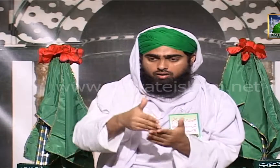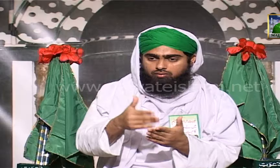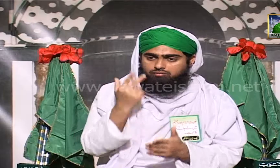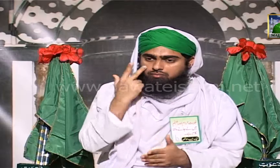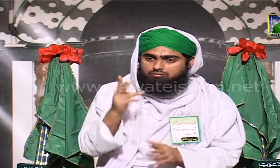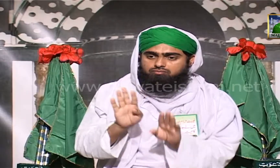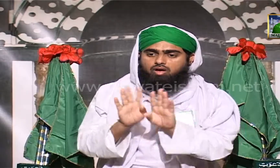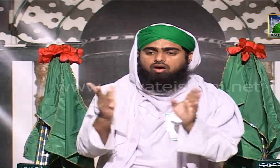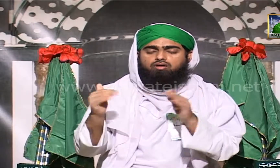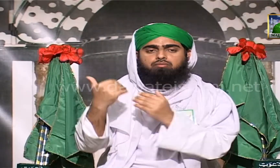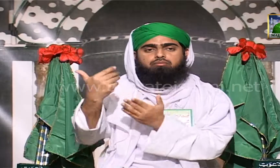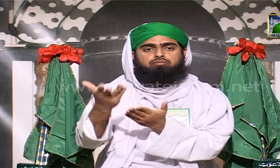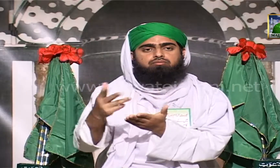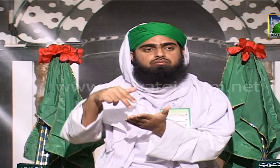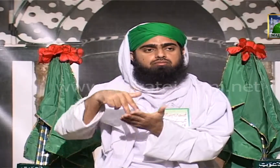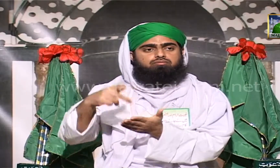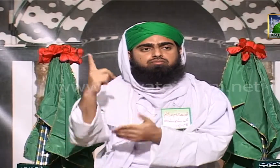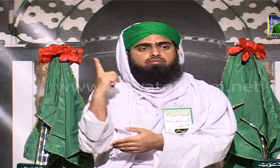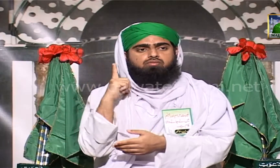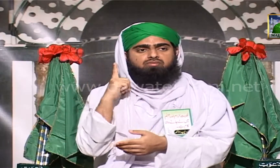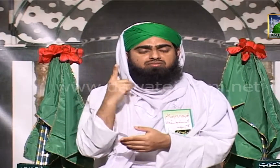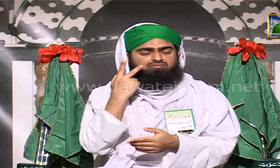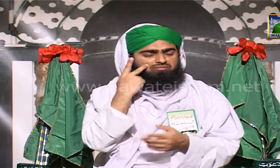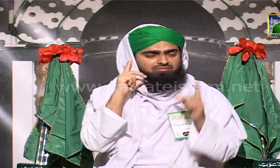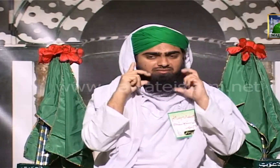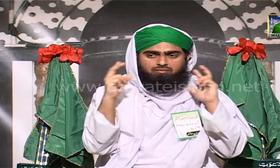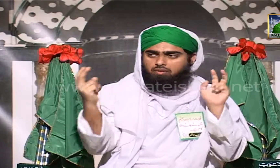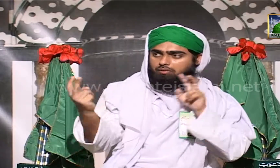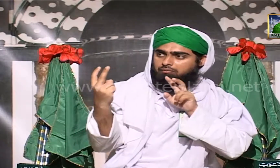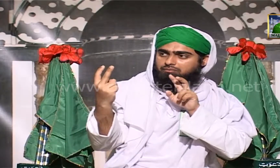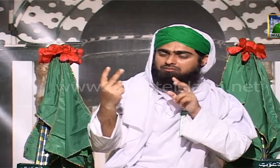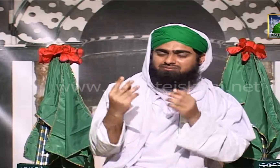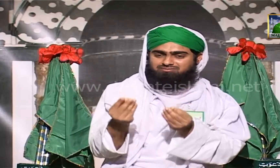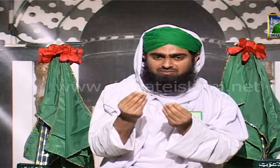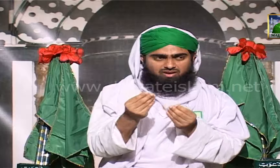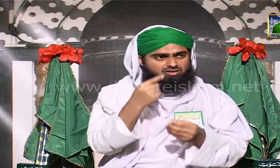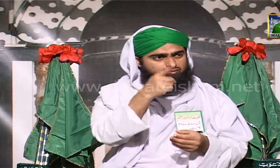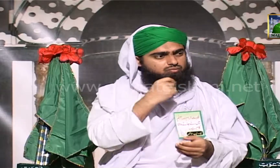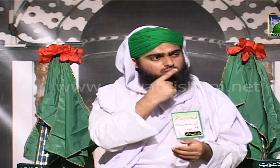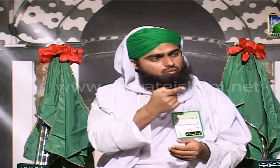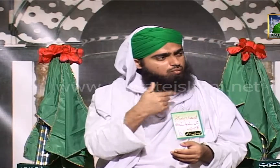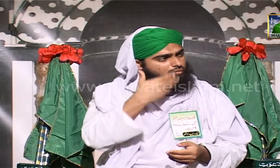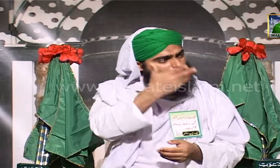انتظار فرما رہے تھے۔ مجھے دیکھتے ہی فرمایا عبد القادر تم کو میرا کہنا کافی نہ ہوا، میں نے تمہیں بلایا